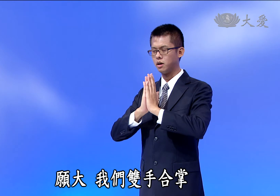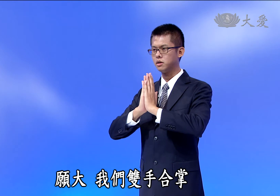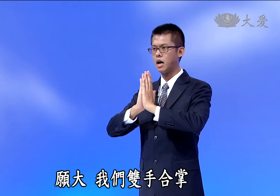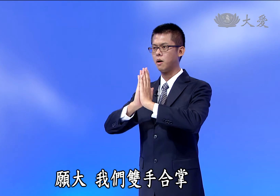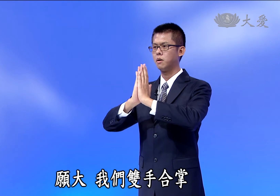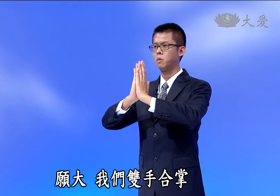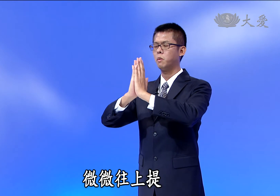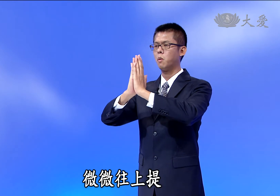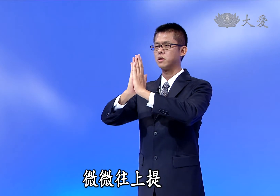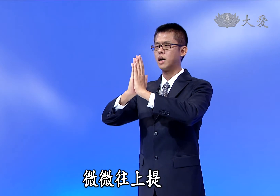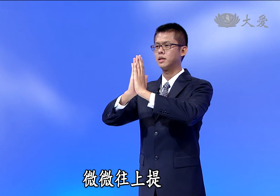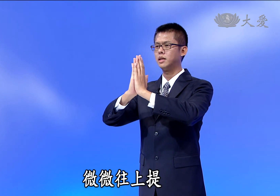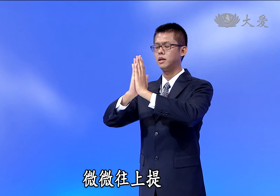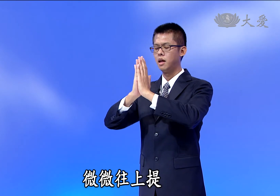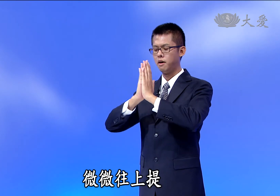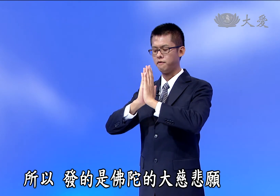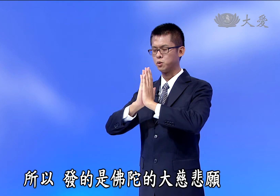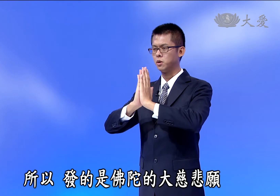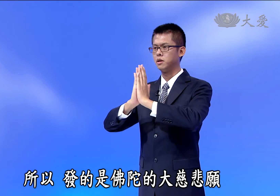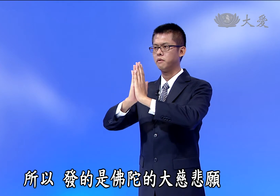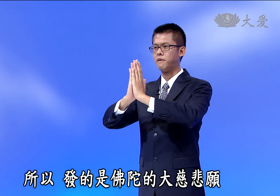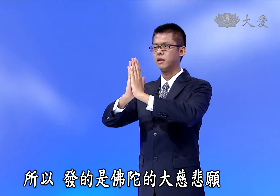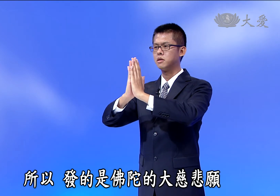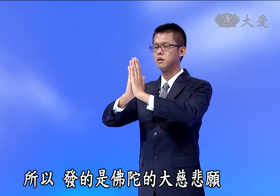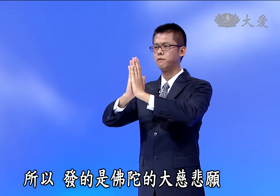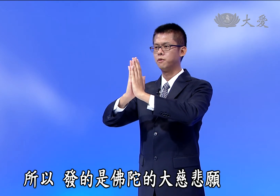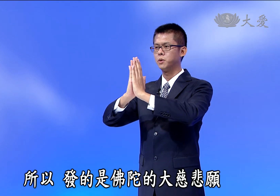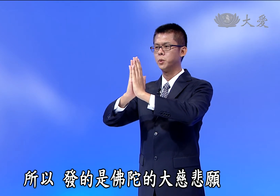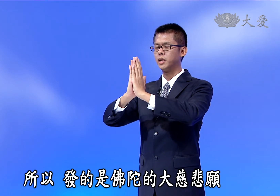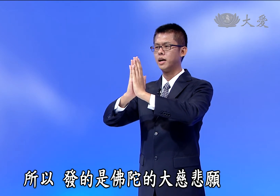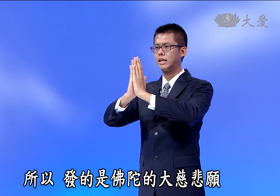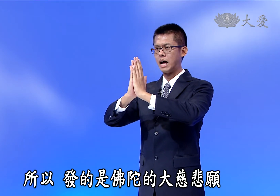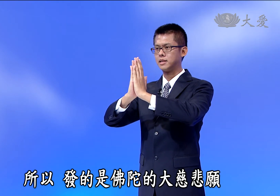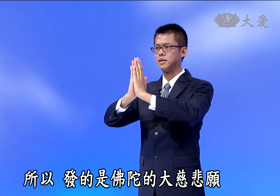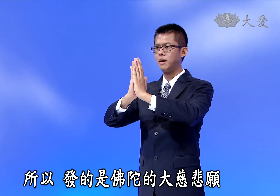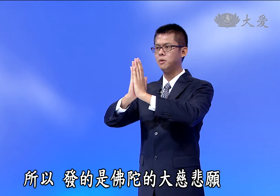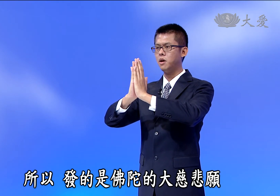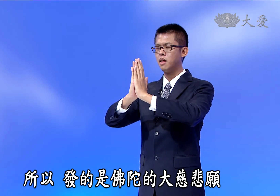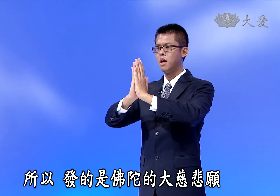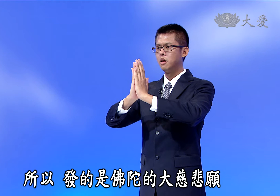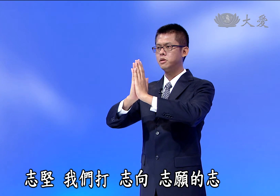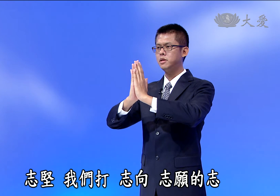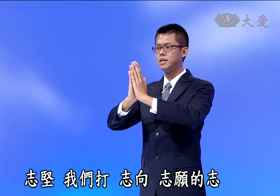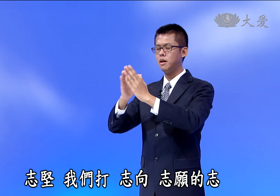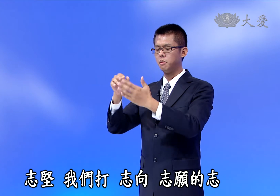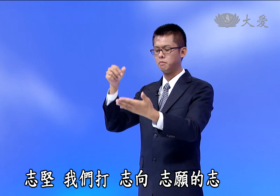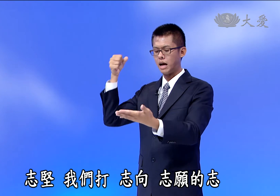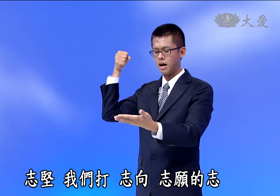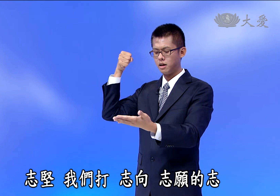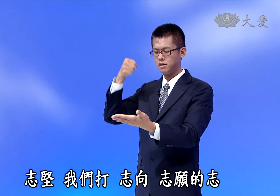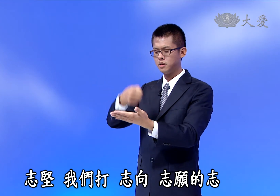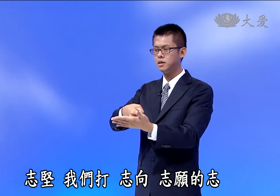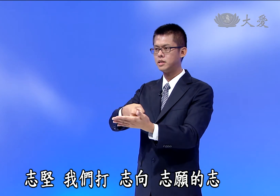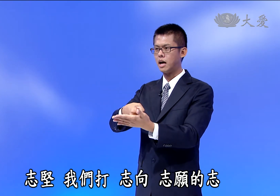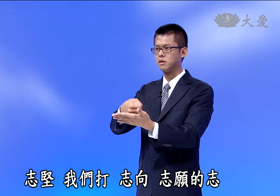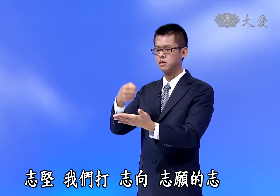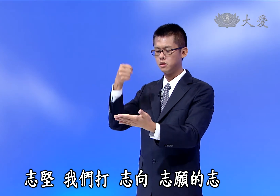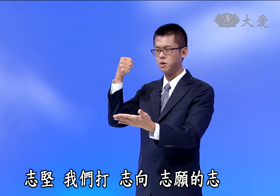掌微微往上提，所以发的是佛陀的大慈悲愿。至坚我们打志向志愿的